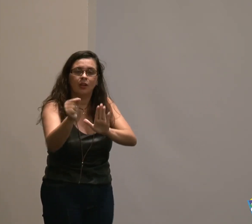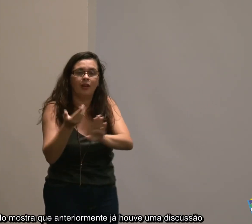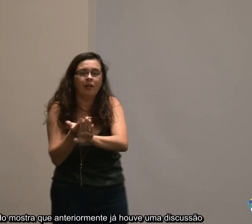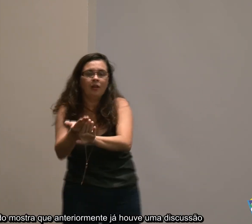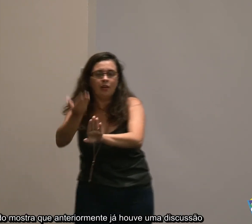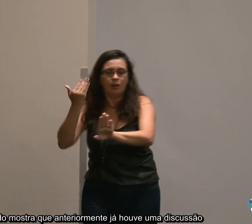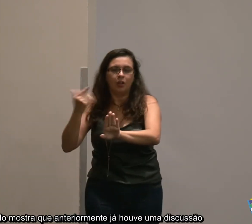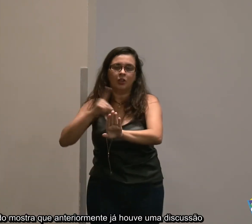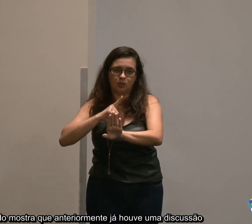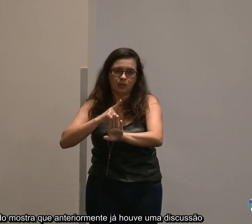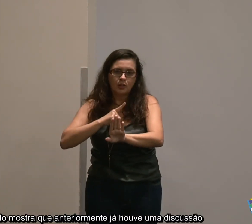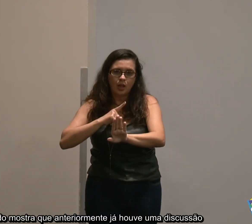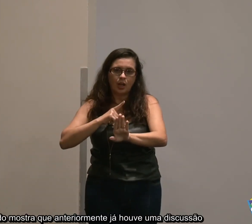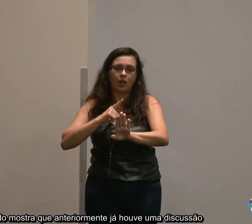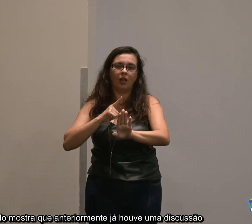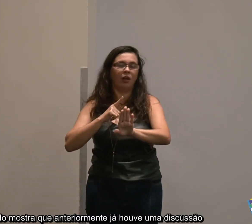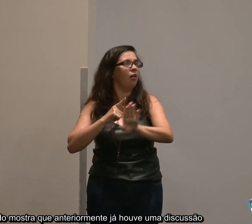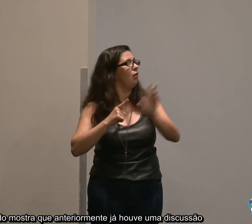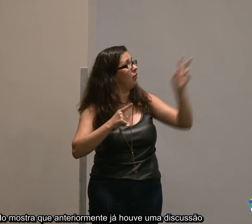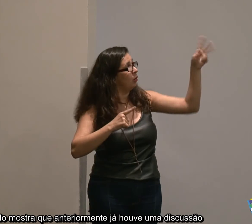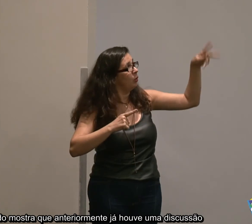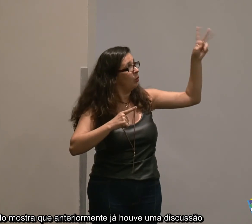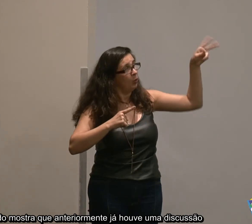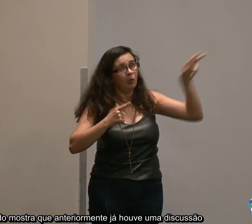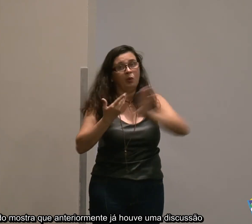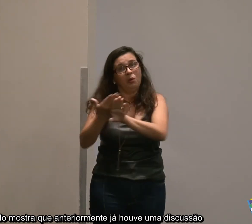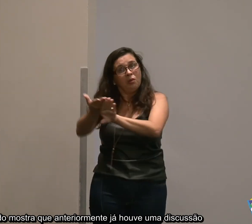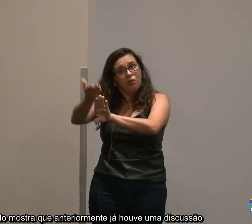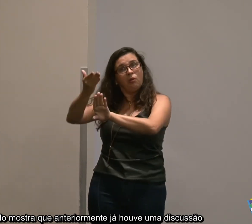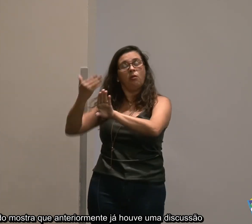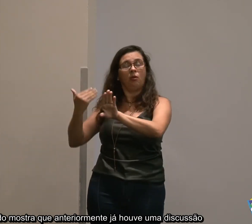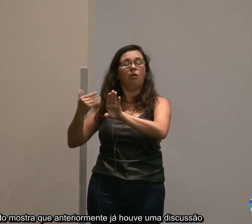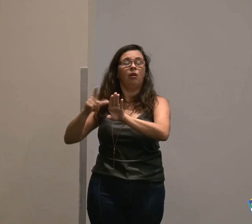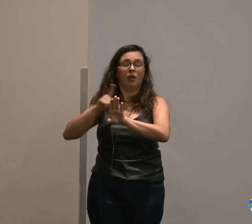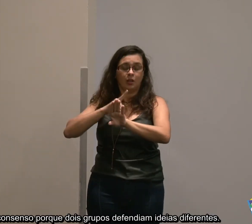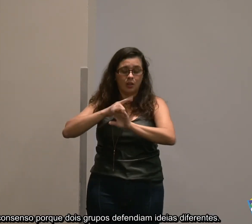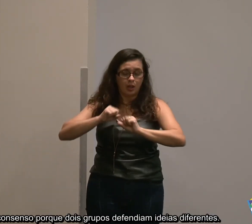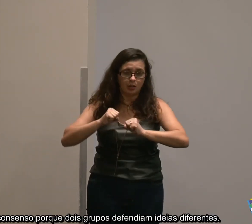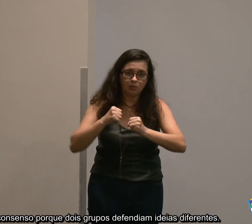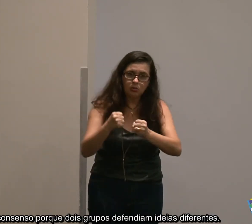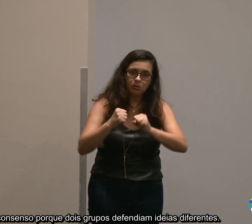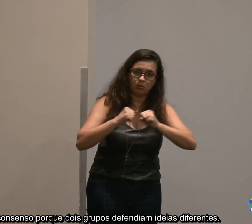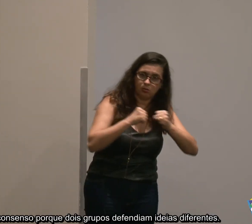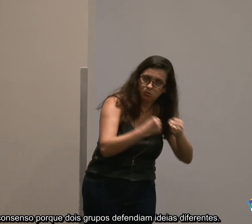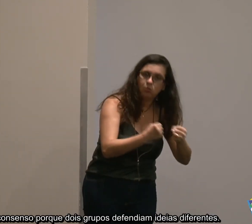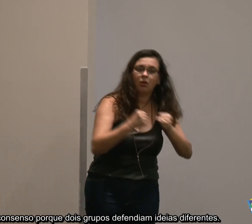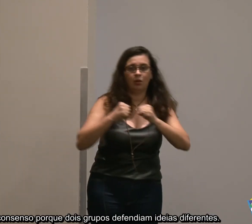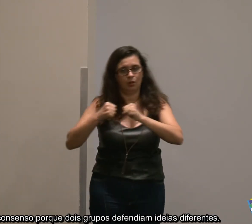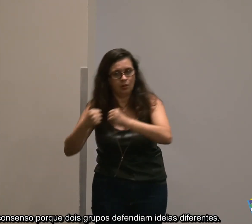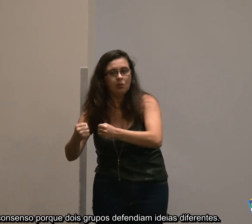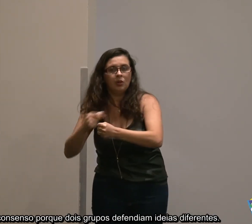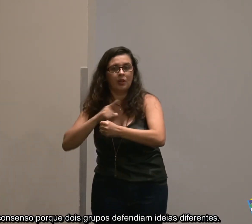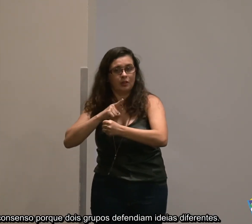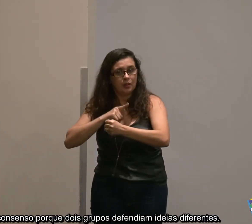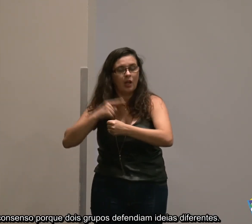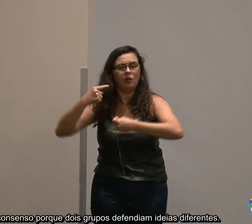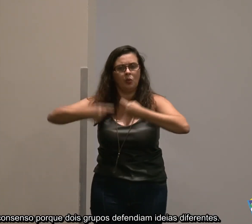e o segundo mostra o que que anteriormente já houve uma discussão e não houve consenso porque dois grupos